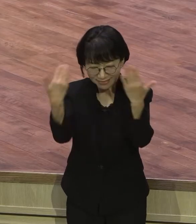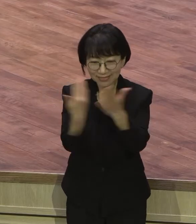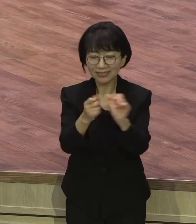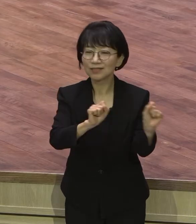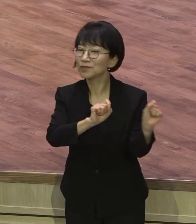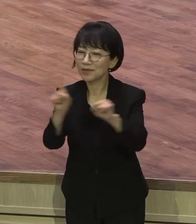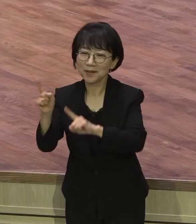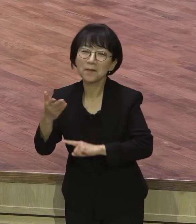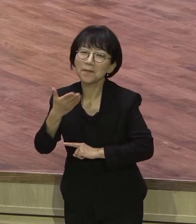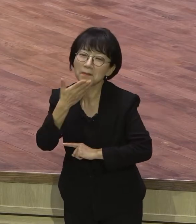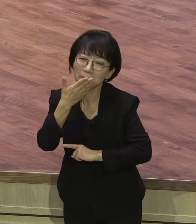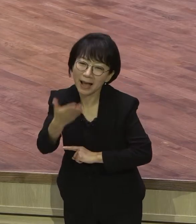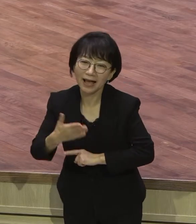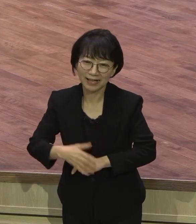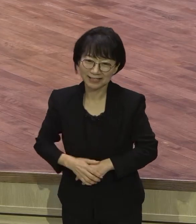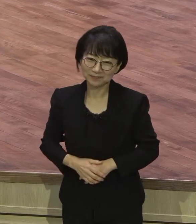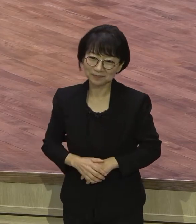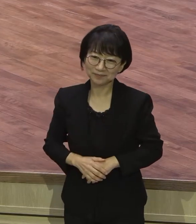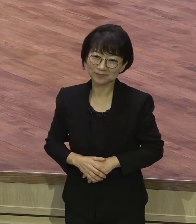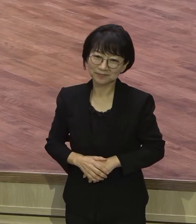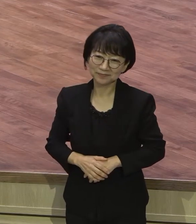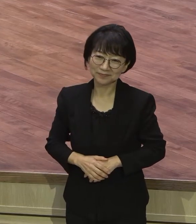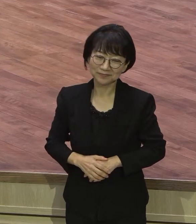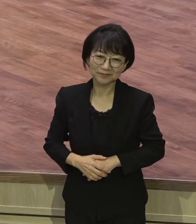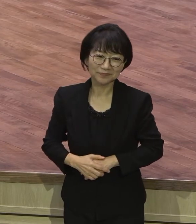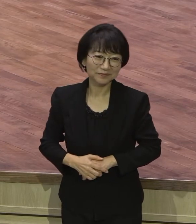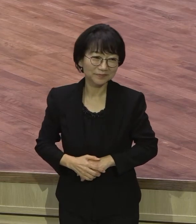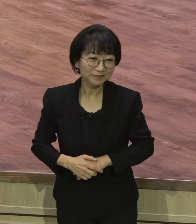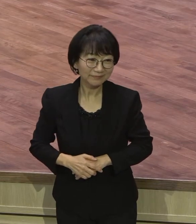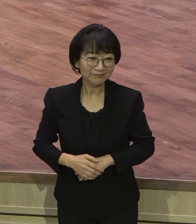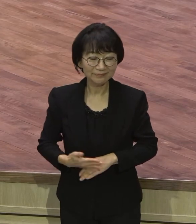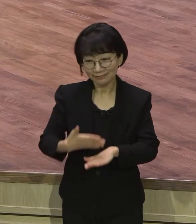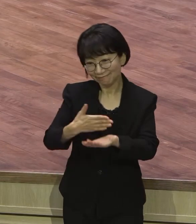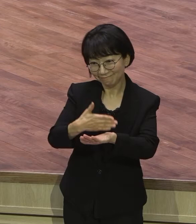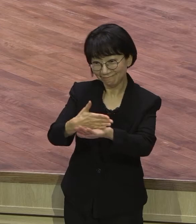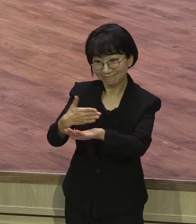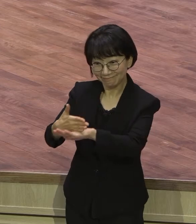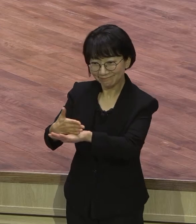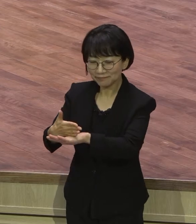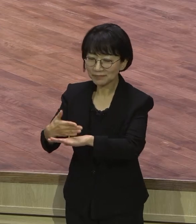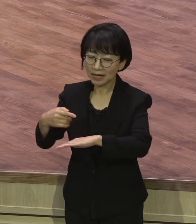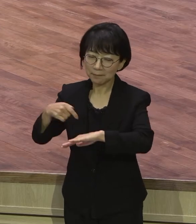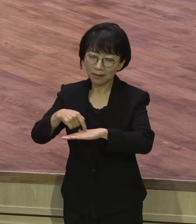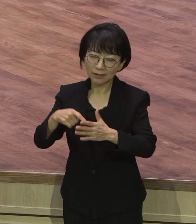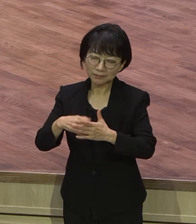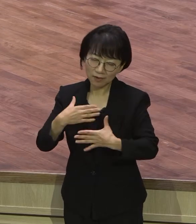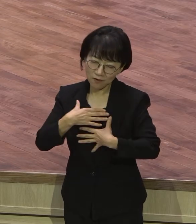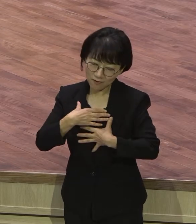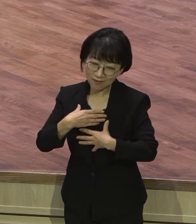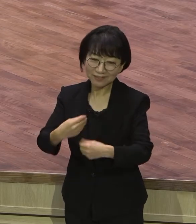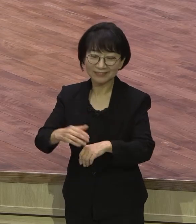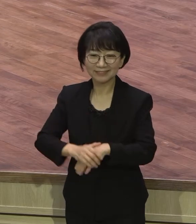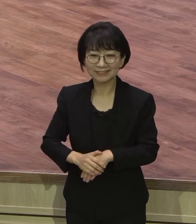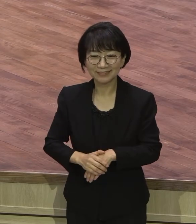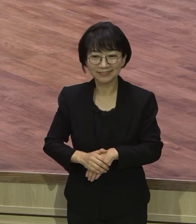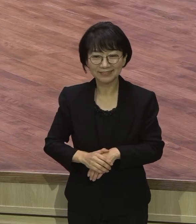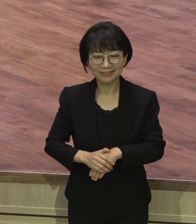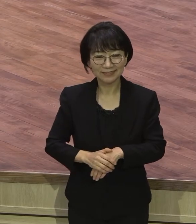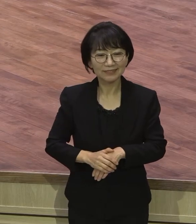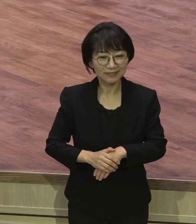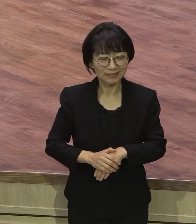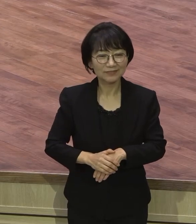회복. 감사하는 사람. 뭐 거침이 없지요. 뭐 편안하지요. 감사 모드